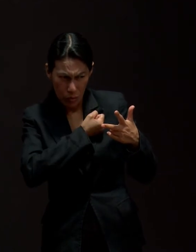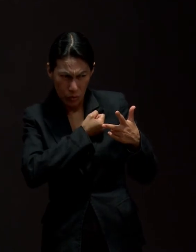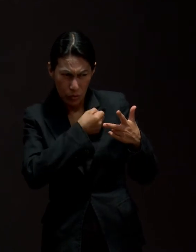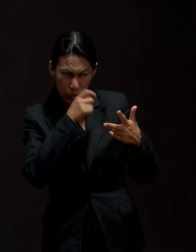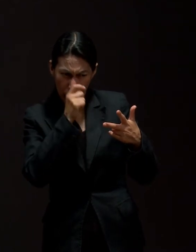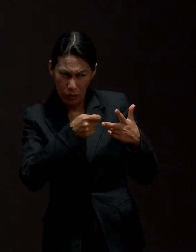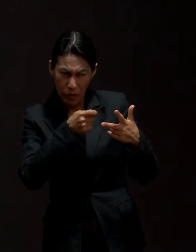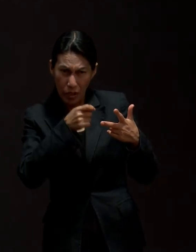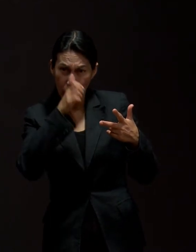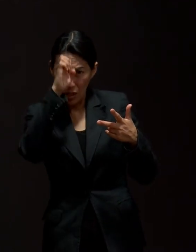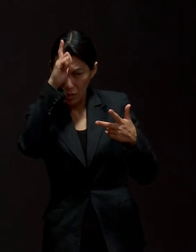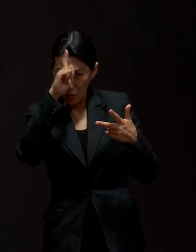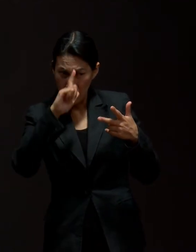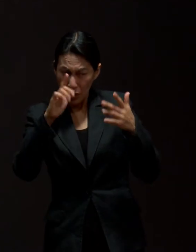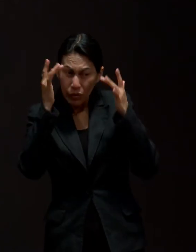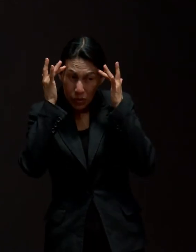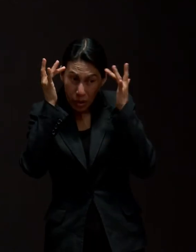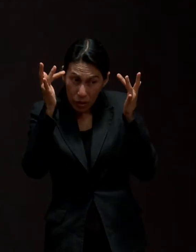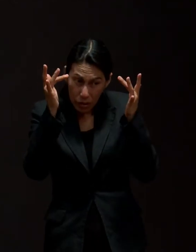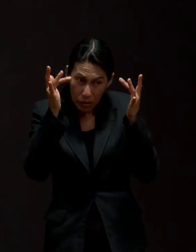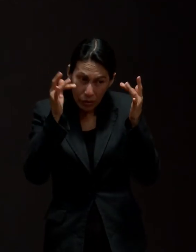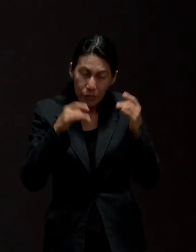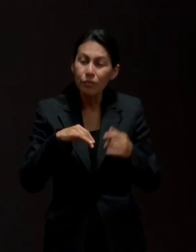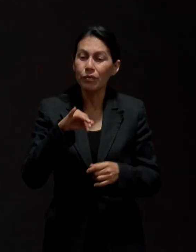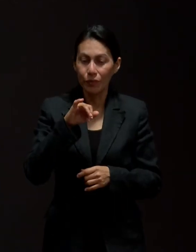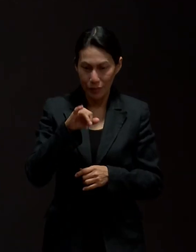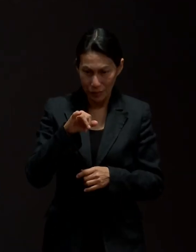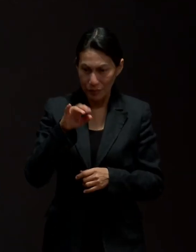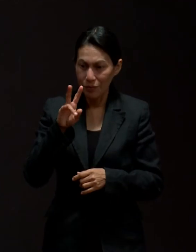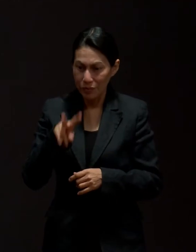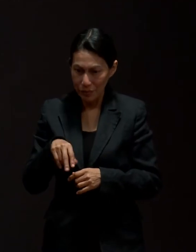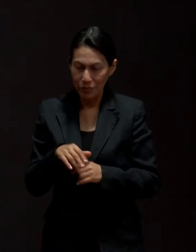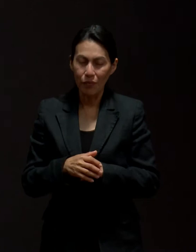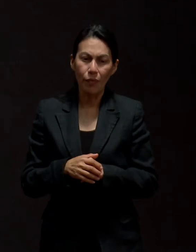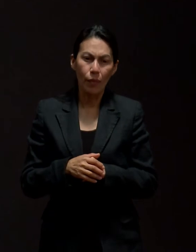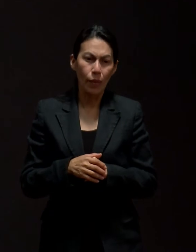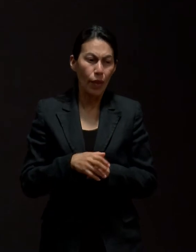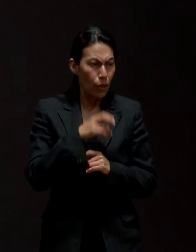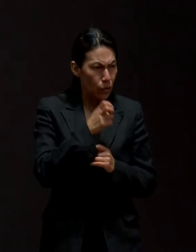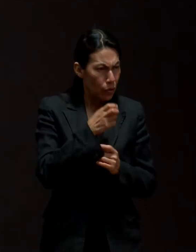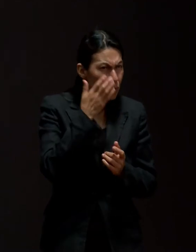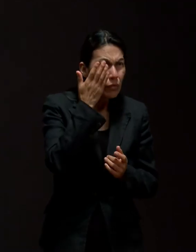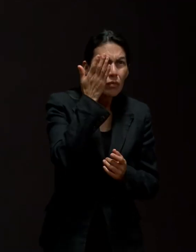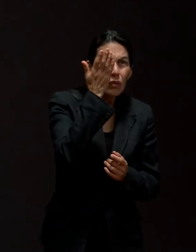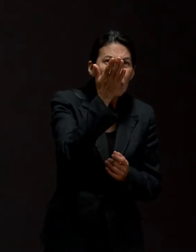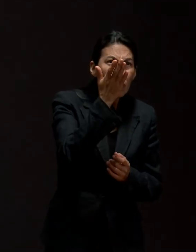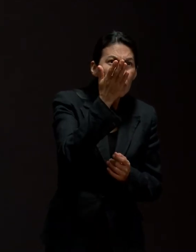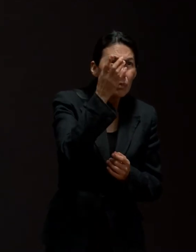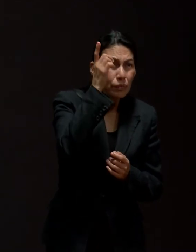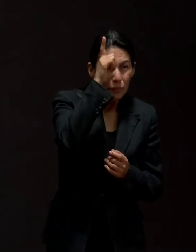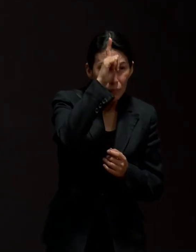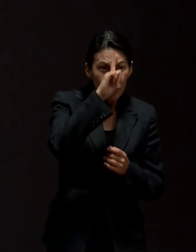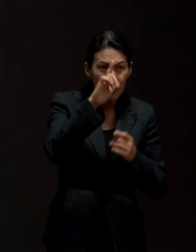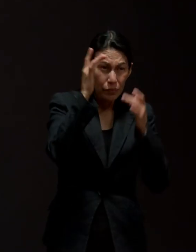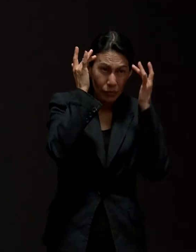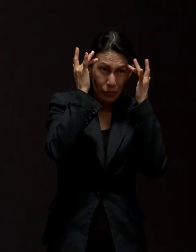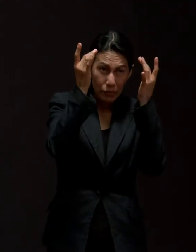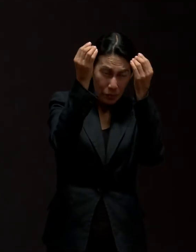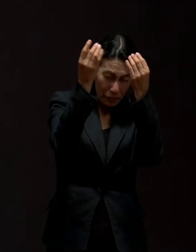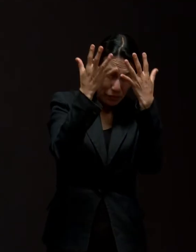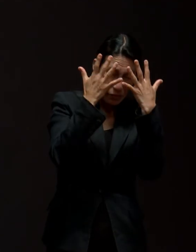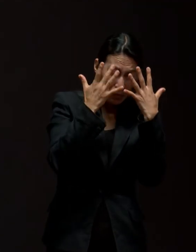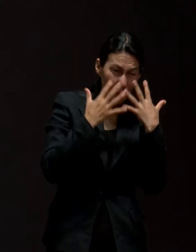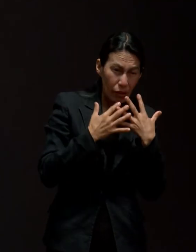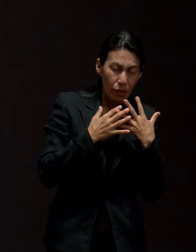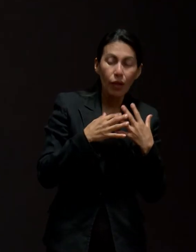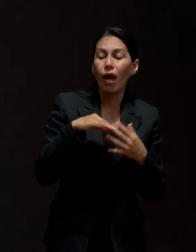los ocho remedios naturales representan al Espíritu Santo. Así es. Y pedimos el Espíritu Santo y su manifestación